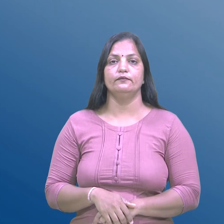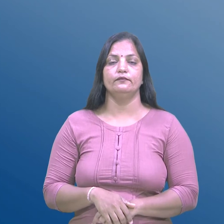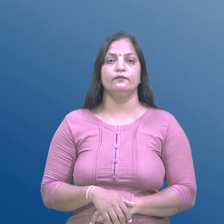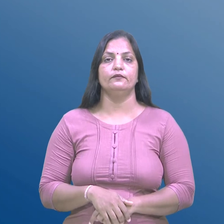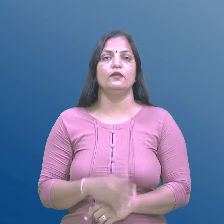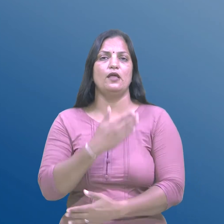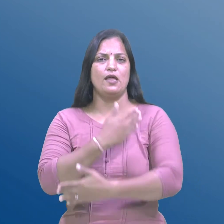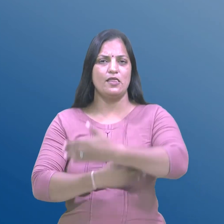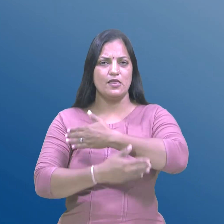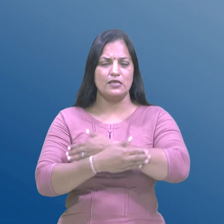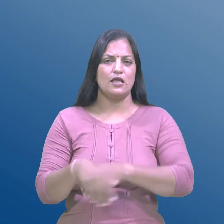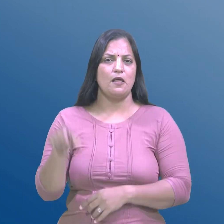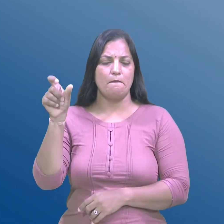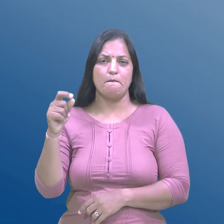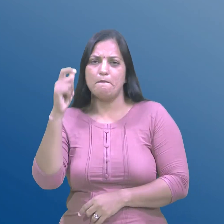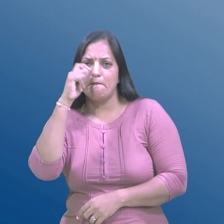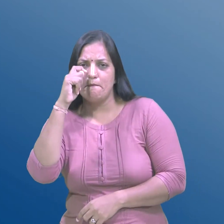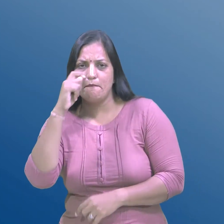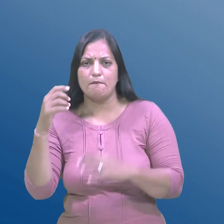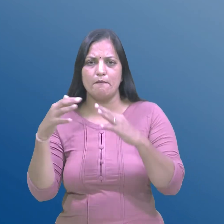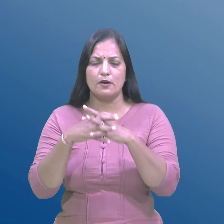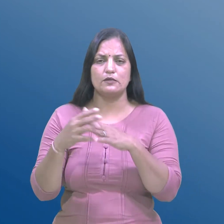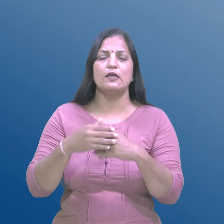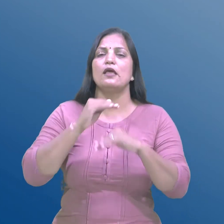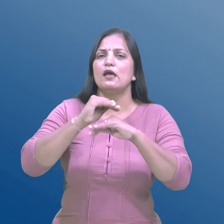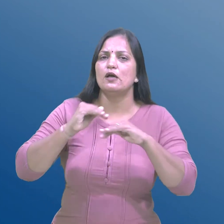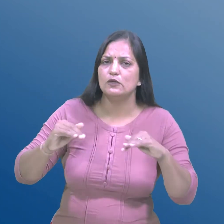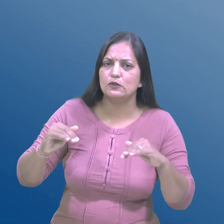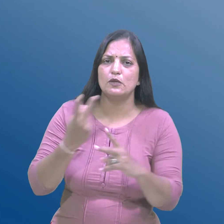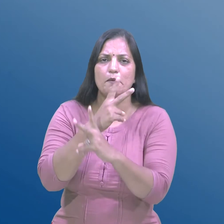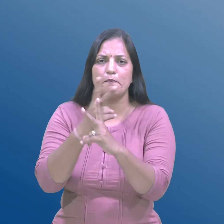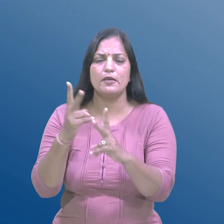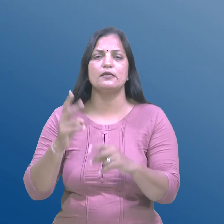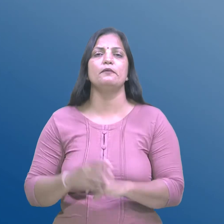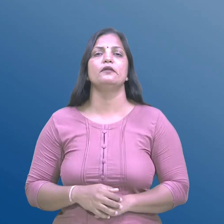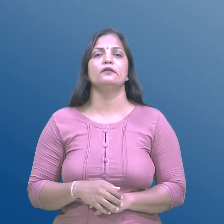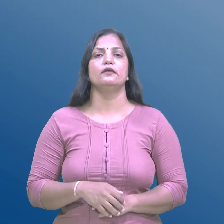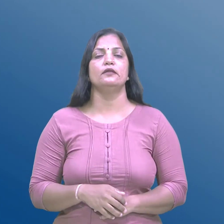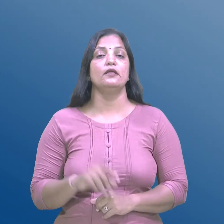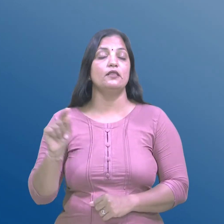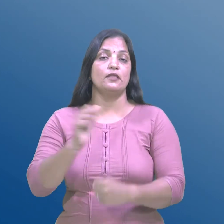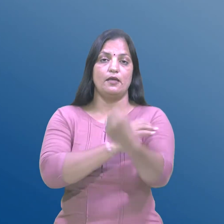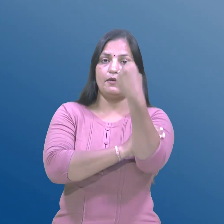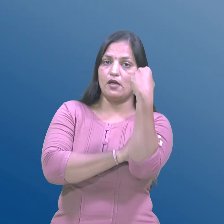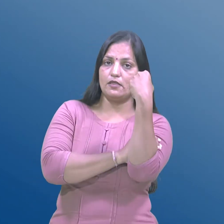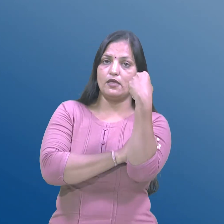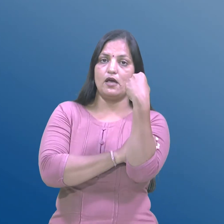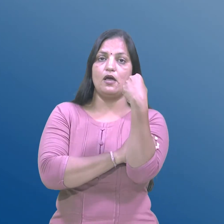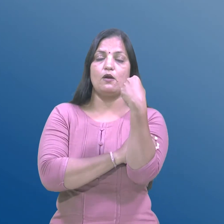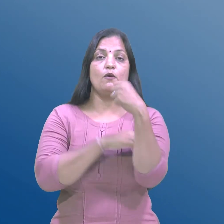વિકલાંગતા ધરાવતી મહિલાઓ અને બાળકો અન્યો સાથે તેમના અધિકારો ભોગવી શકે તે